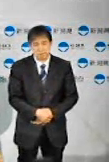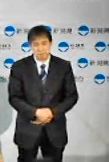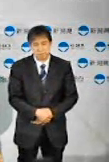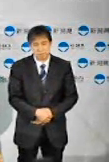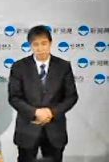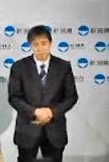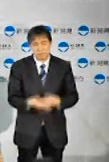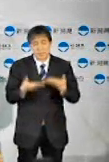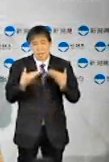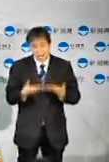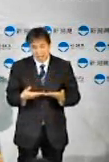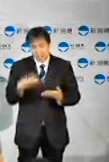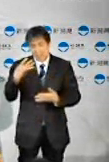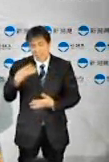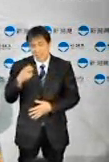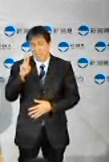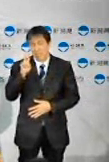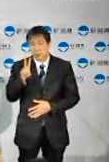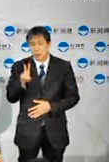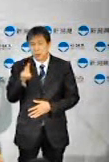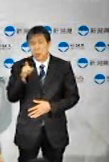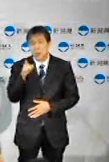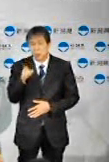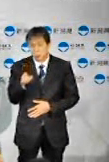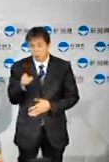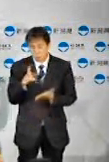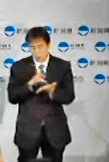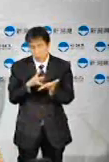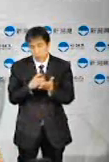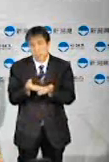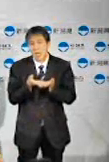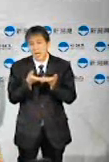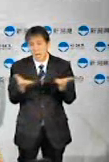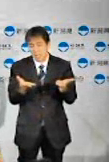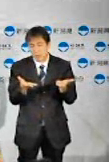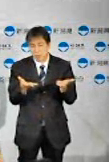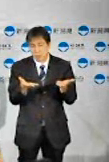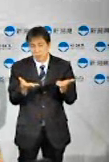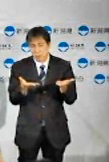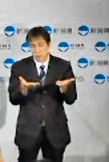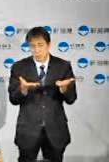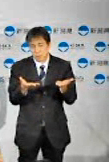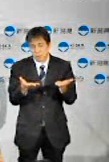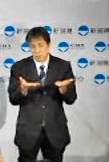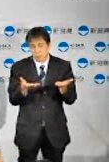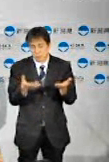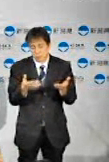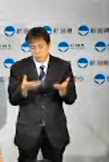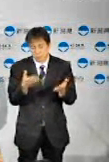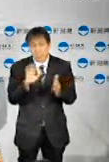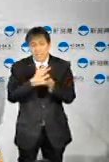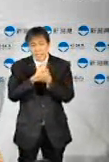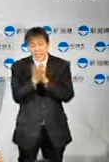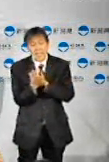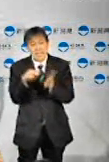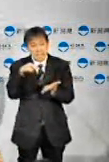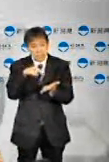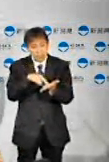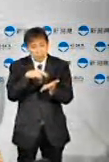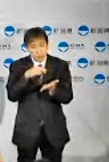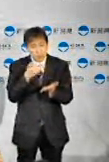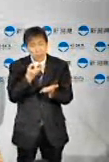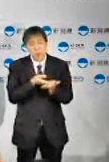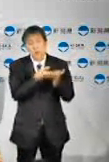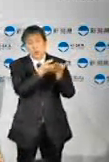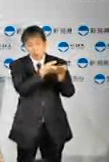安定用素材の配布なんかも、もうようやく国の県の要望がだんだん実現してきて、事前